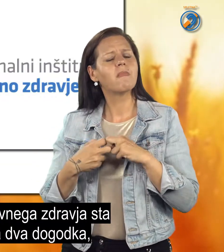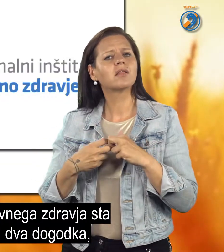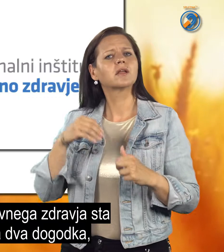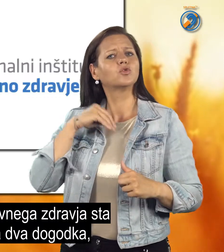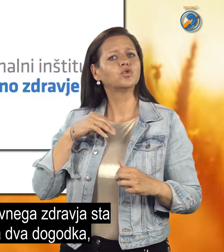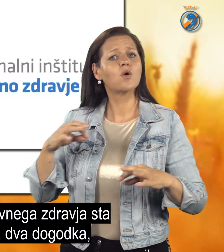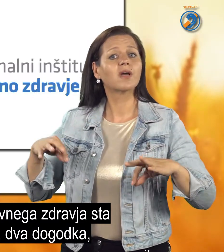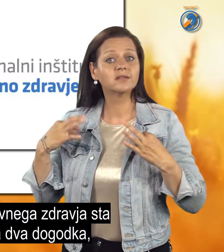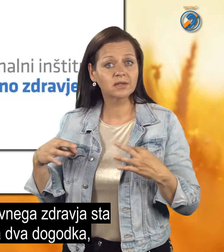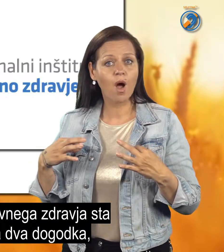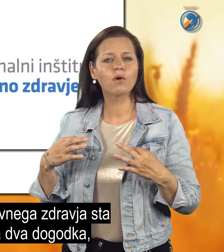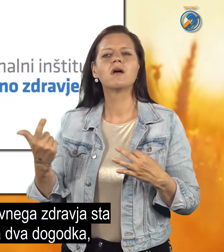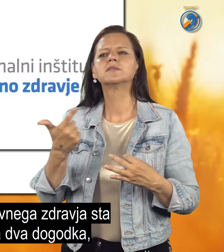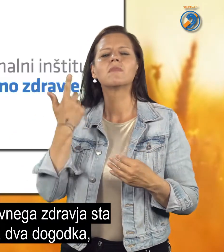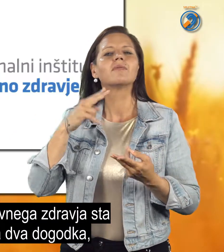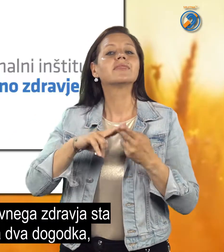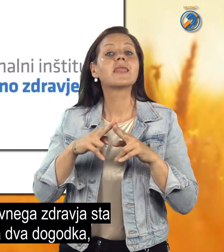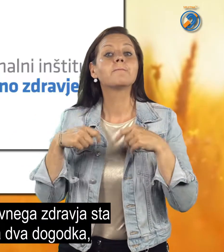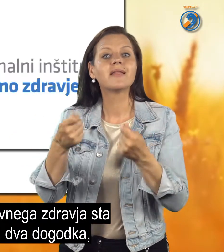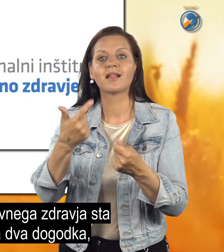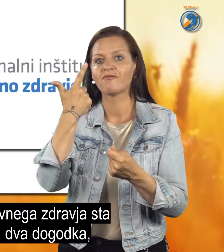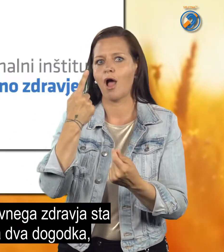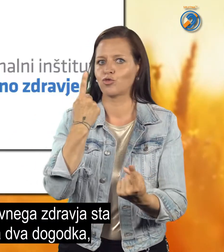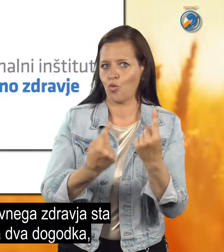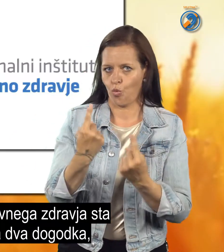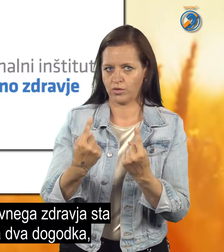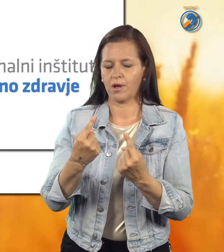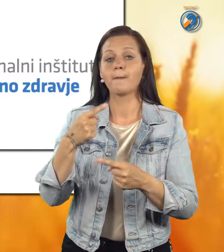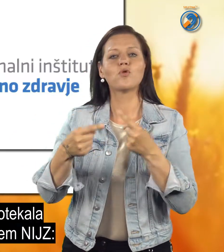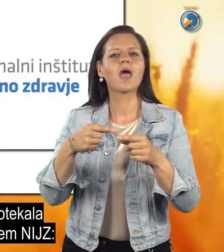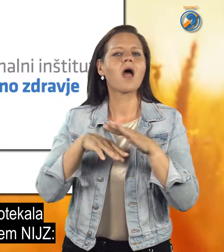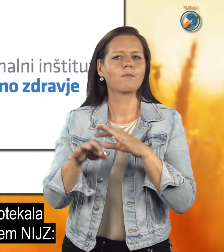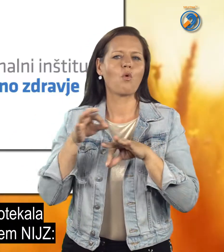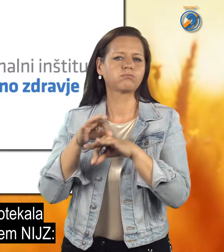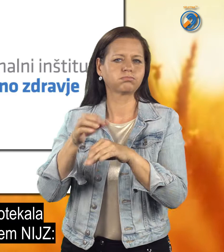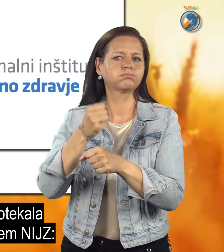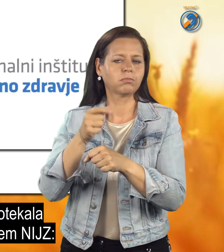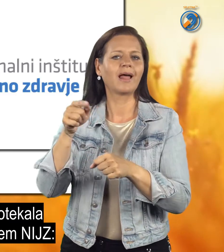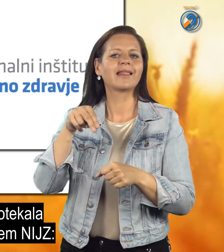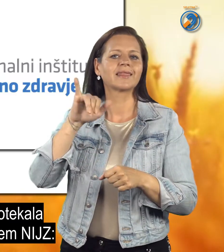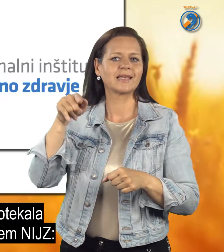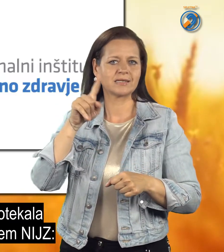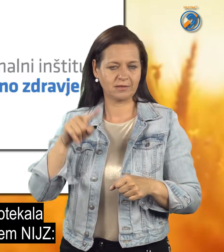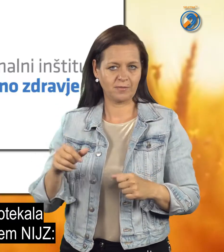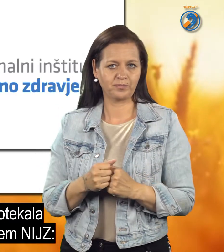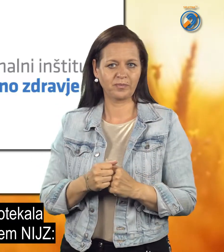Problematiki duševnega zdravja sta bila namenjena 2 dogodka, ki sta potekala pod okriljem NIJZ.